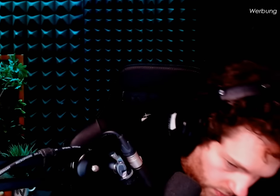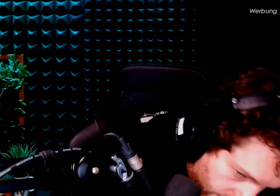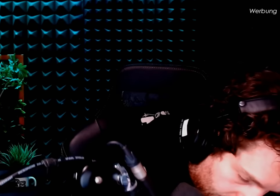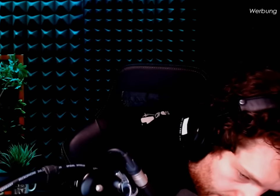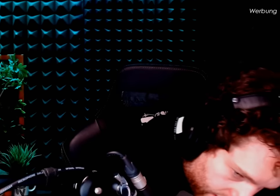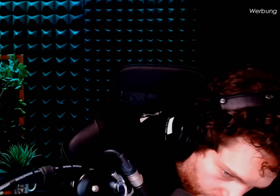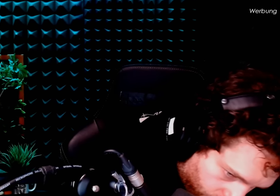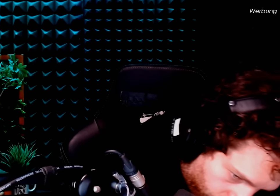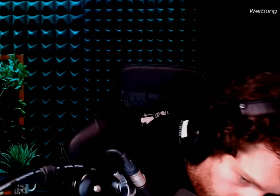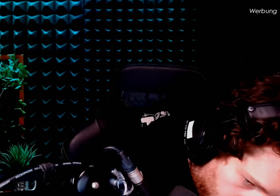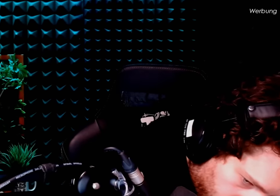Hier ist ein Taschentuch.